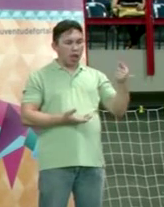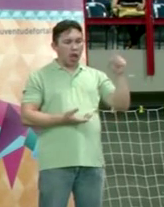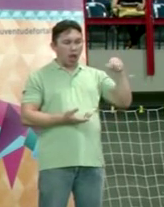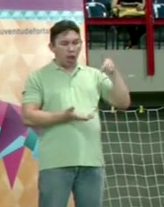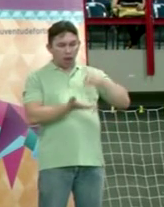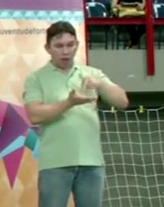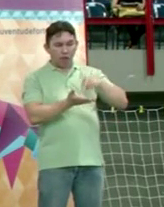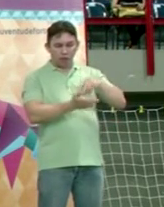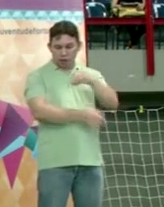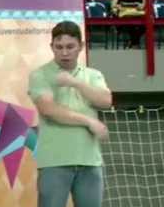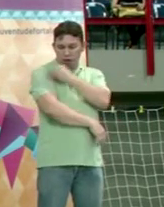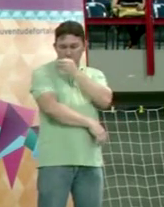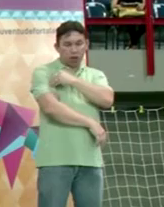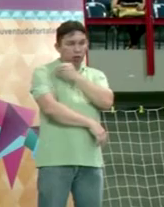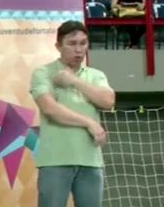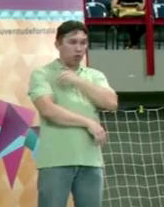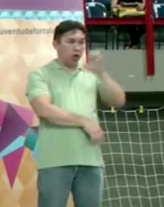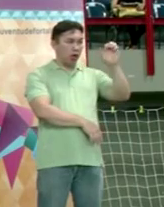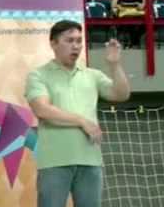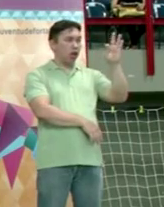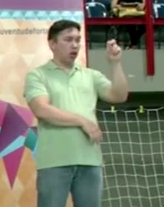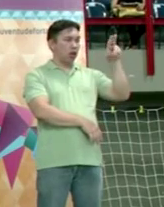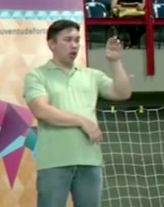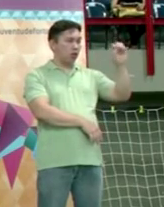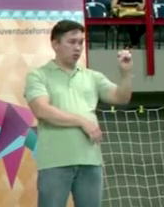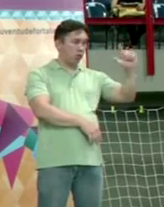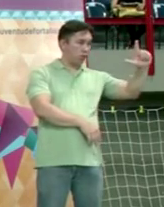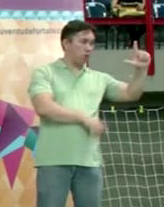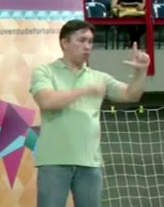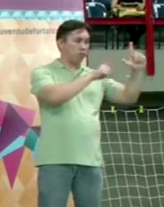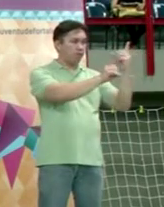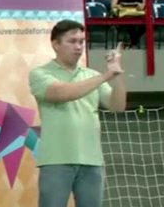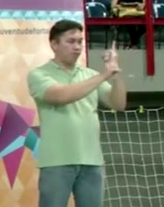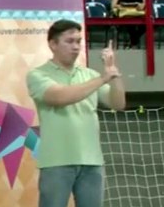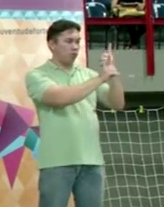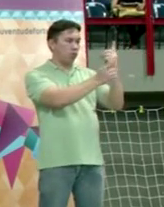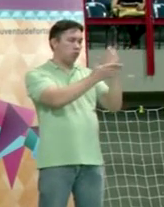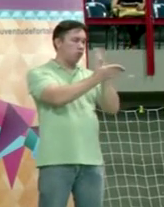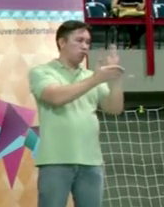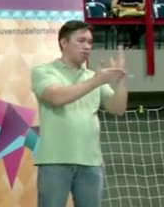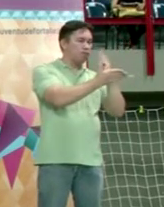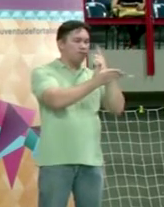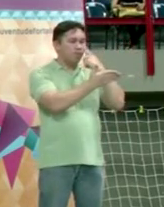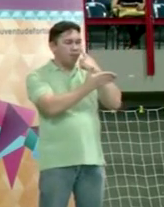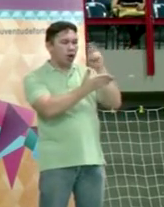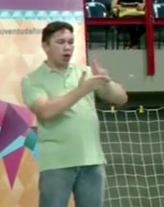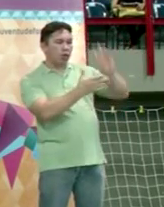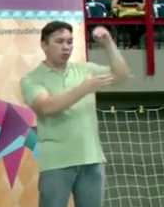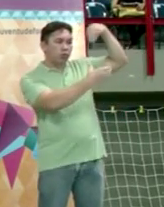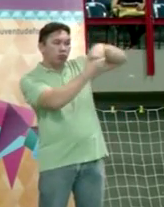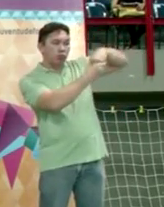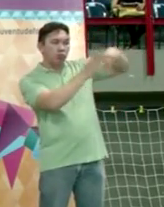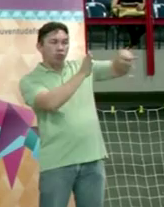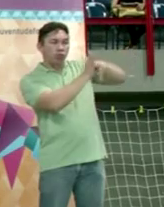Realmente, álcoois como metanol e etanol têm encontrado alguns nichos para uso doméstico,